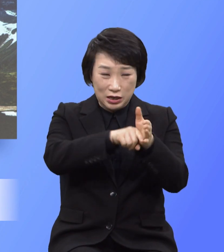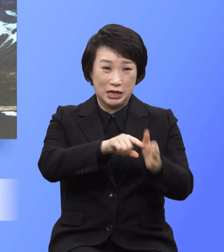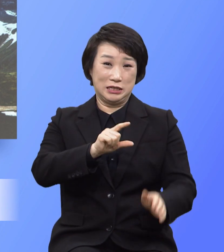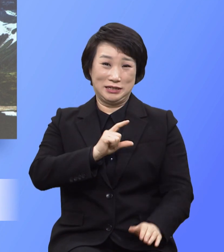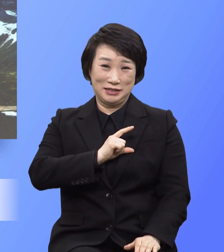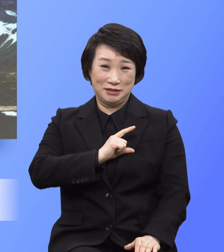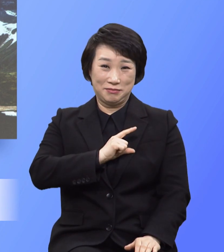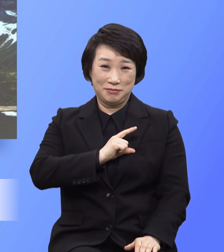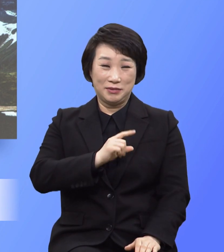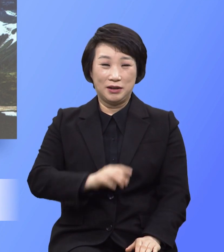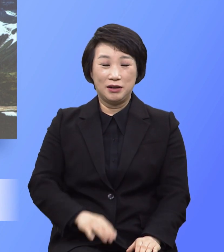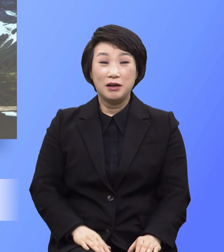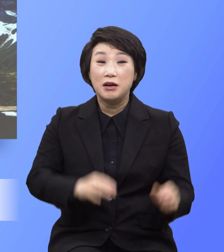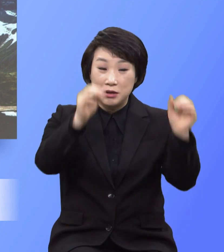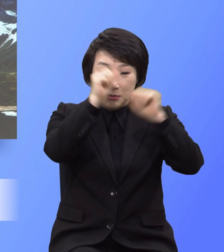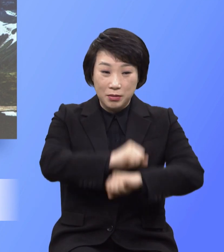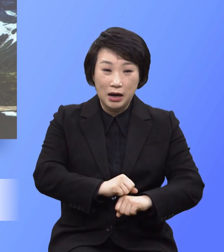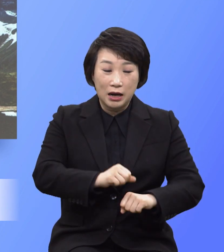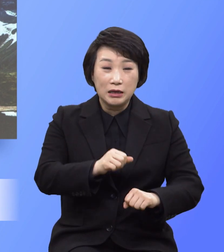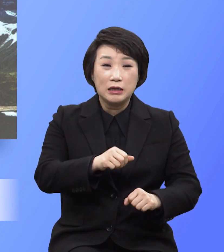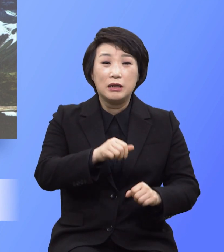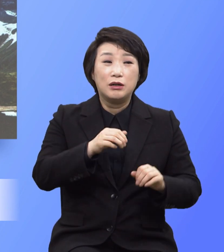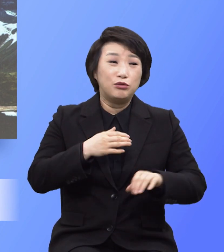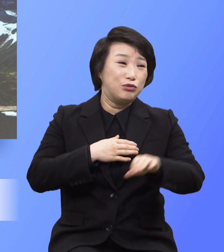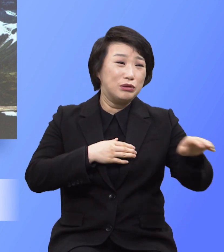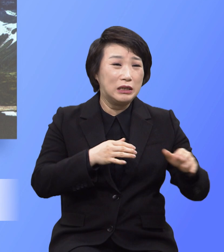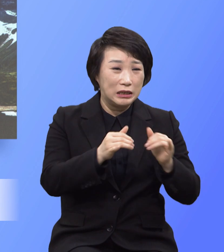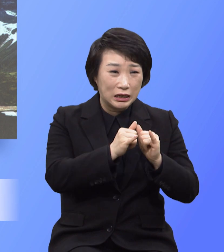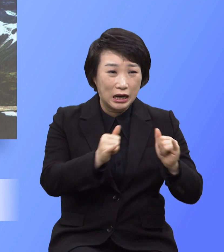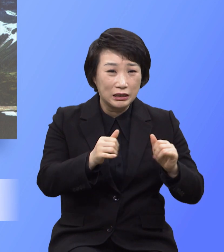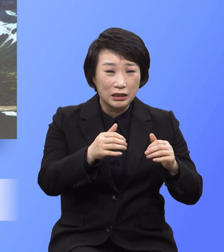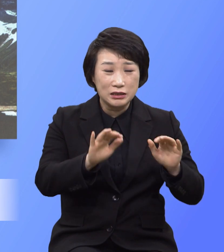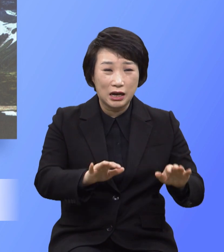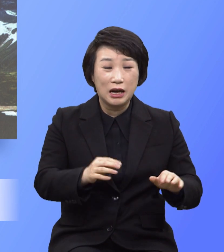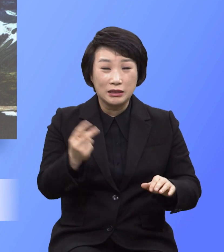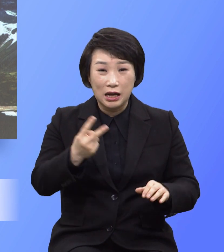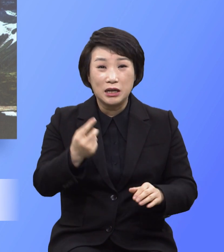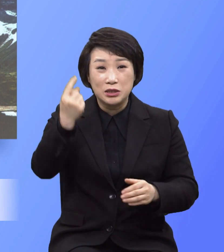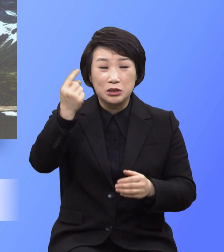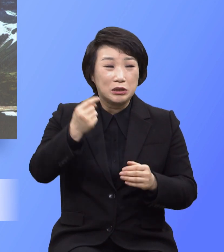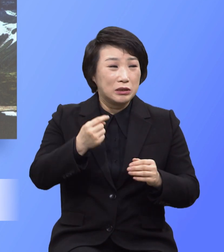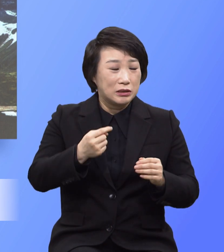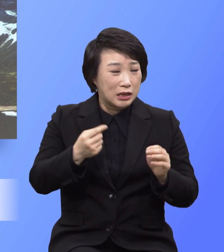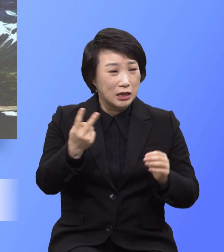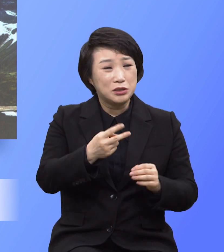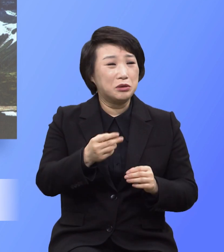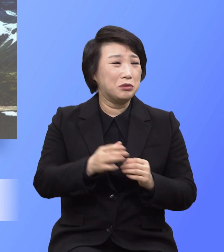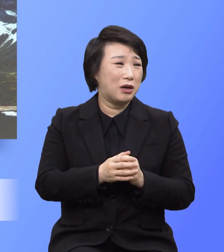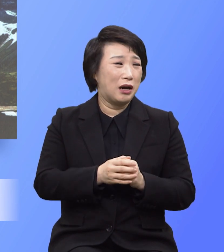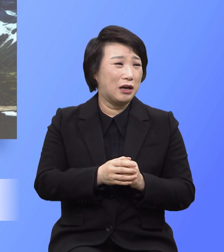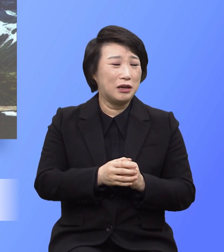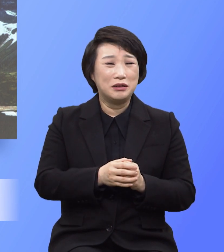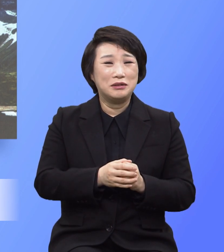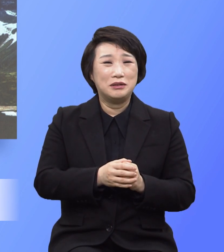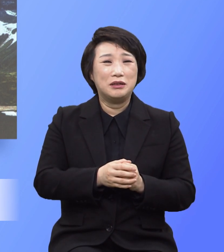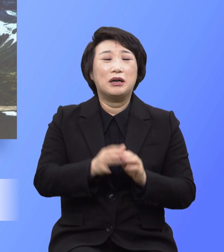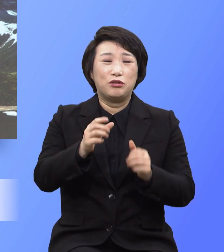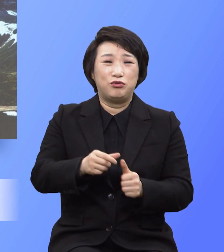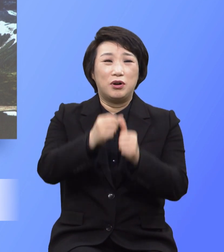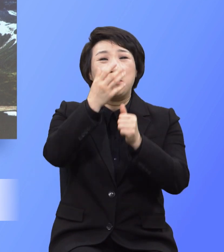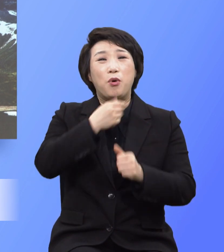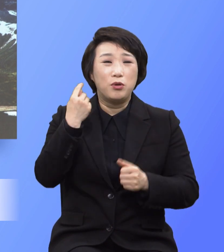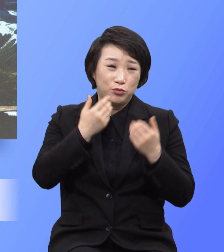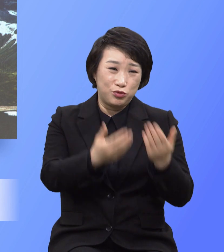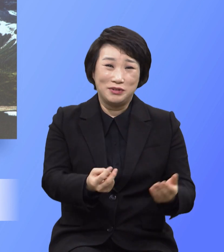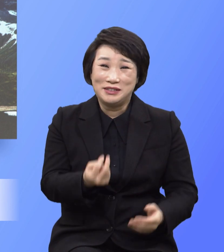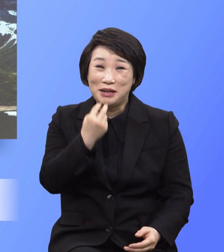이름이요, 멸망할 처지에 있는 인류에게 다시 없는 구원의 복음을 주신